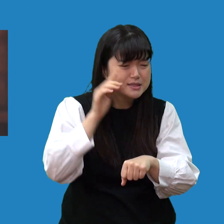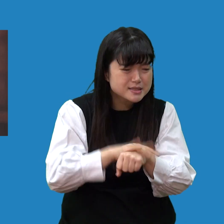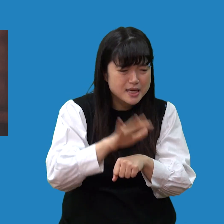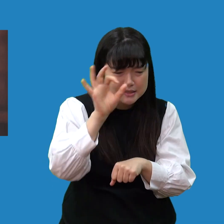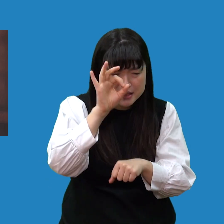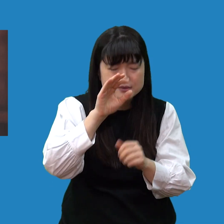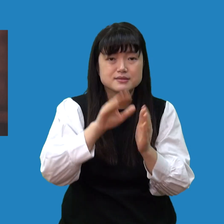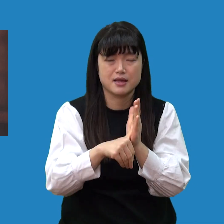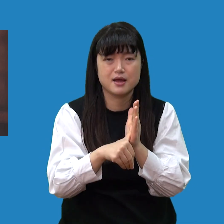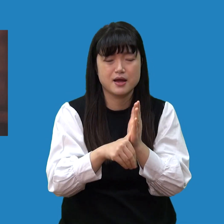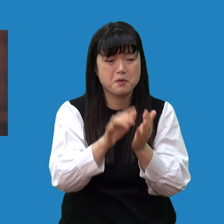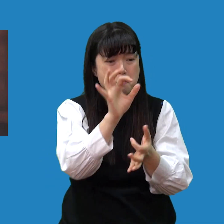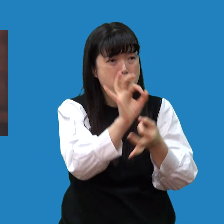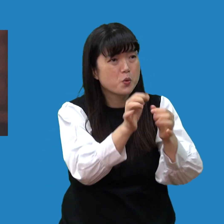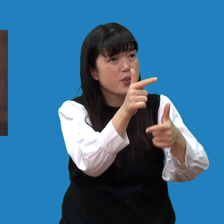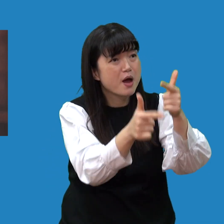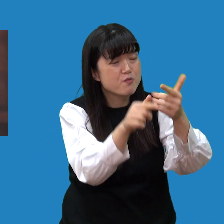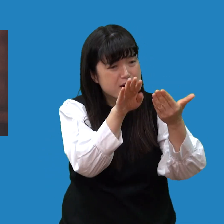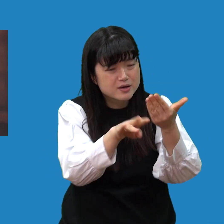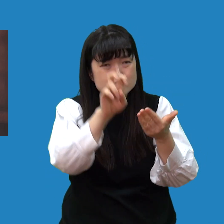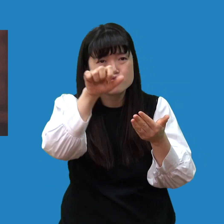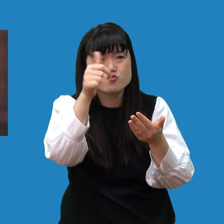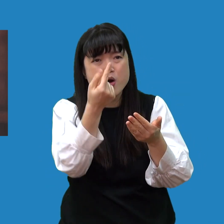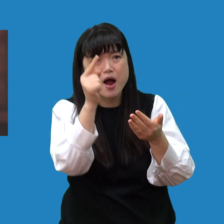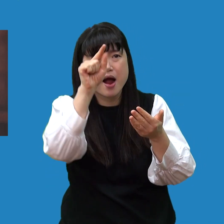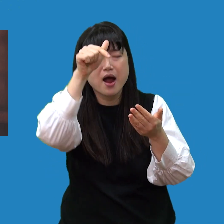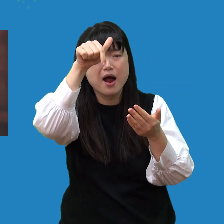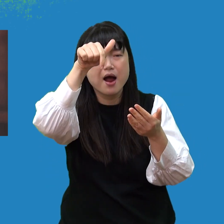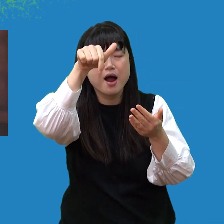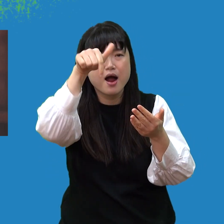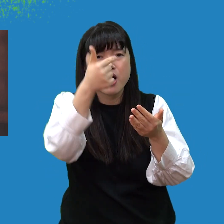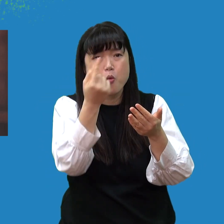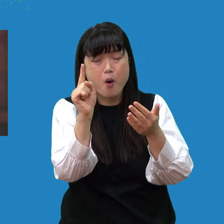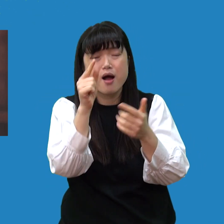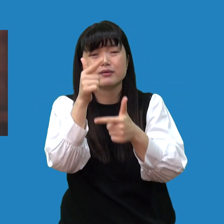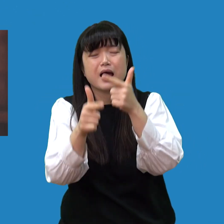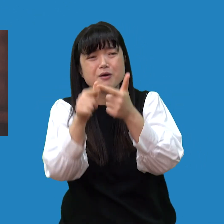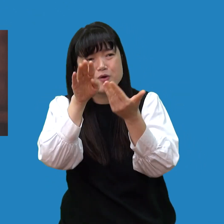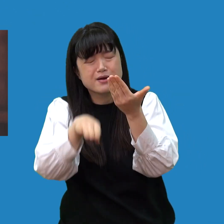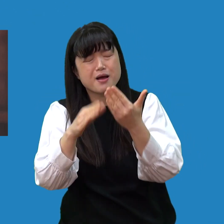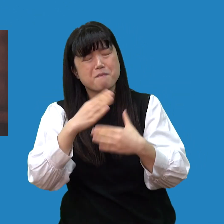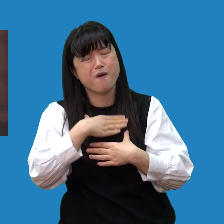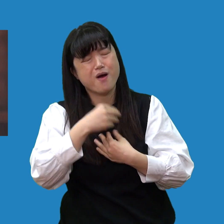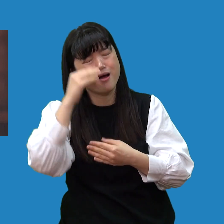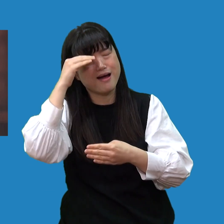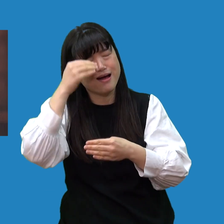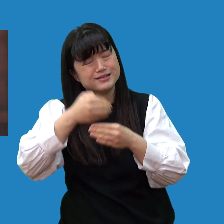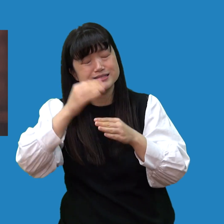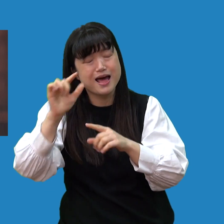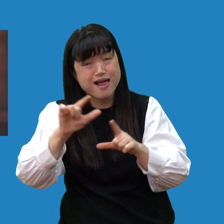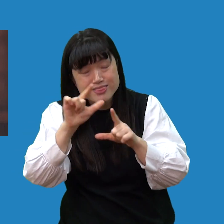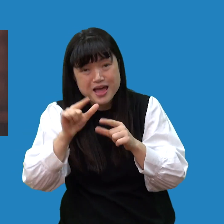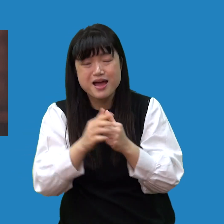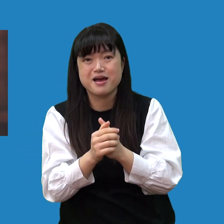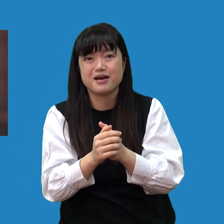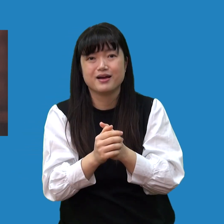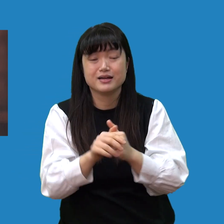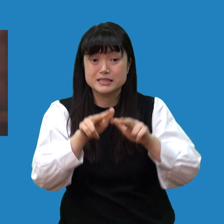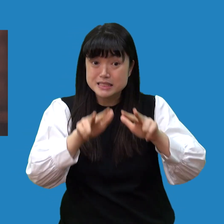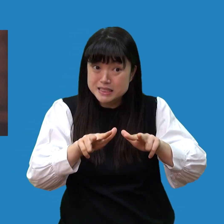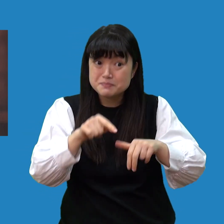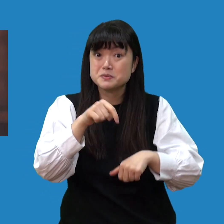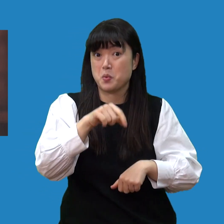때 포도나무 아래서 무화과 안에서 평안히 살았더라. 이 평화의 삶이